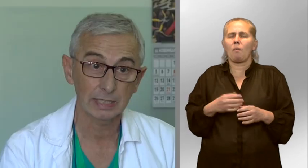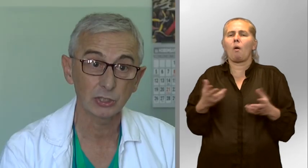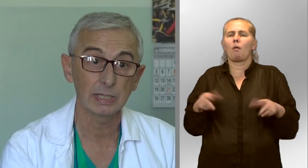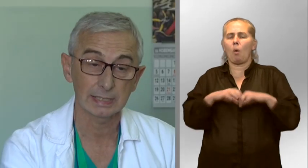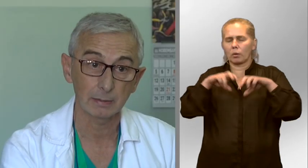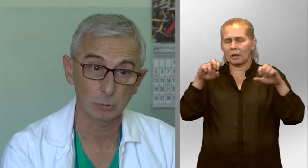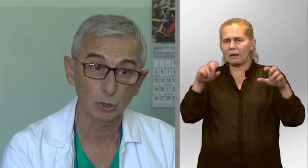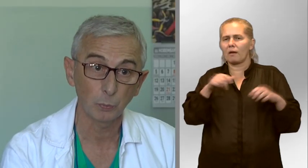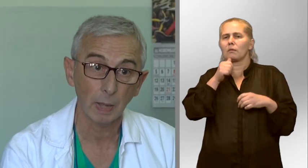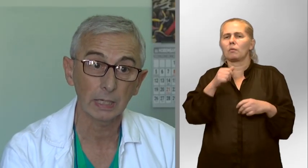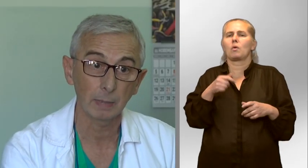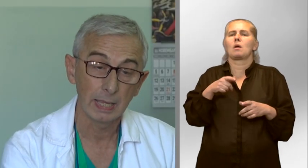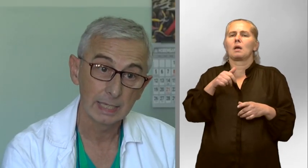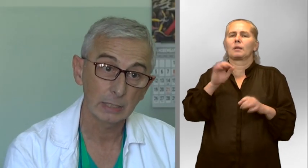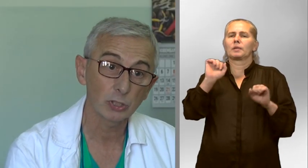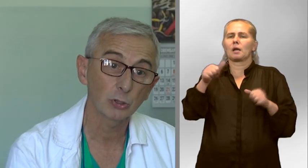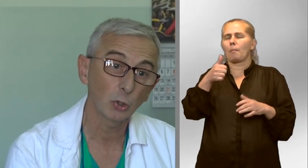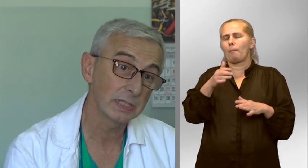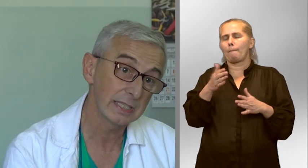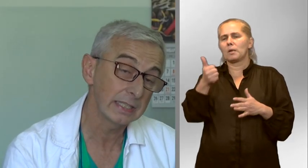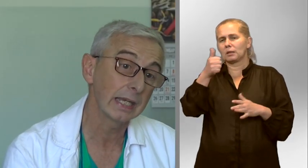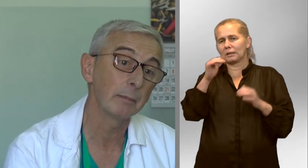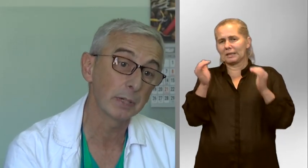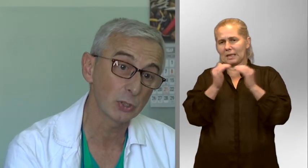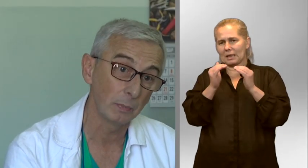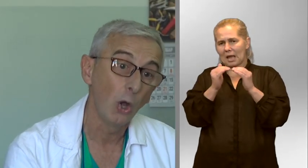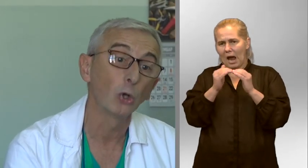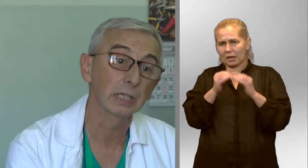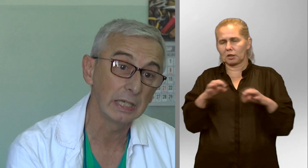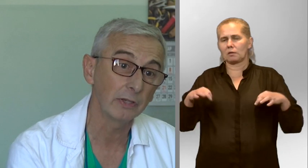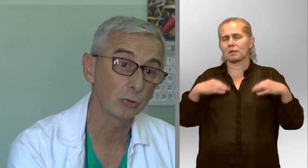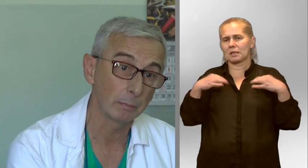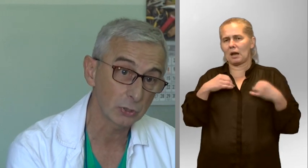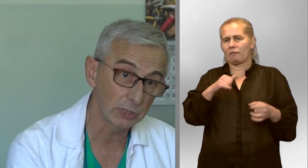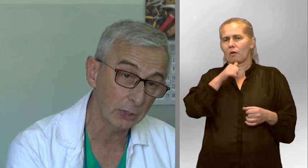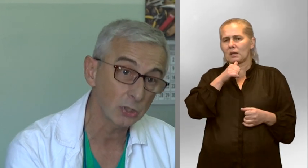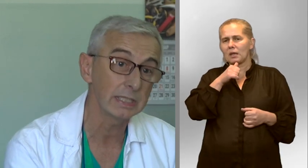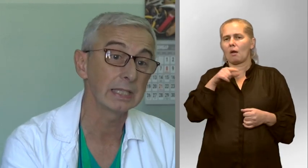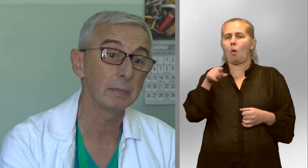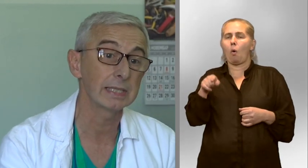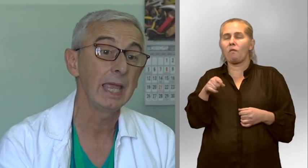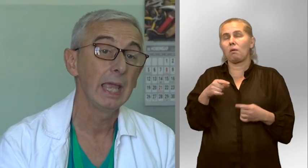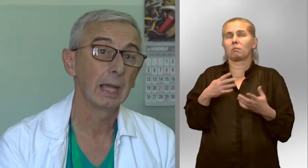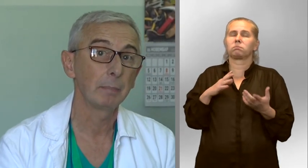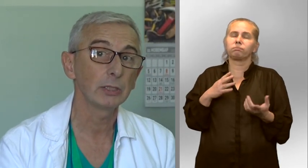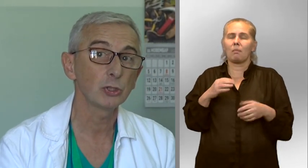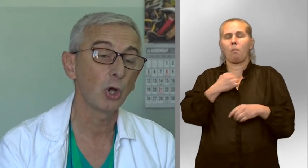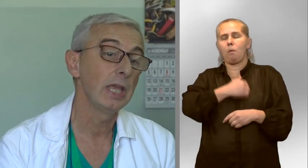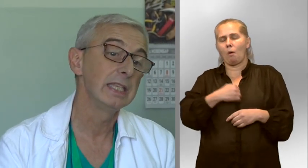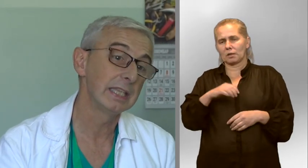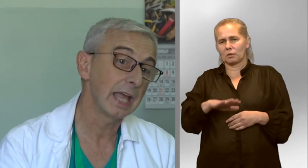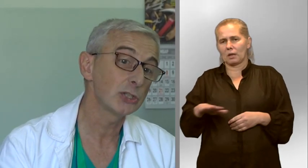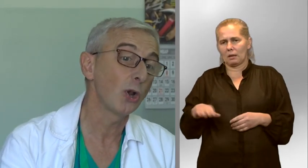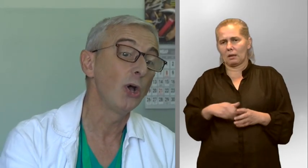prati, znači, sa slušnim pomagalima, zato se toliko insistira na brzom otkrivanju, na brzoj dijagnostici, da bi se